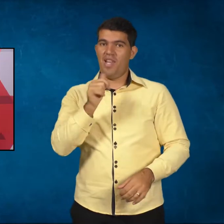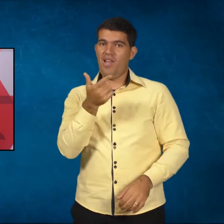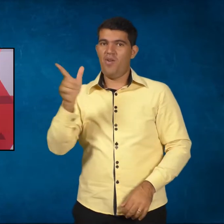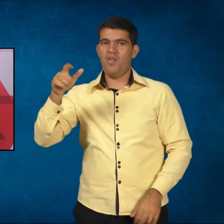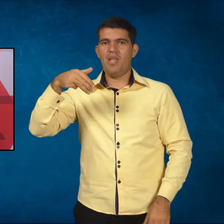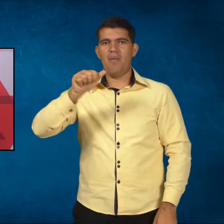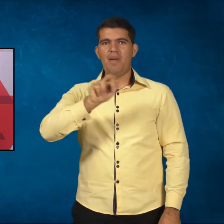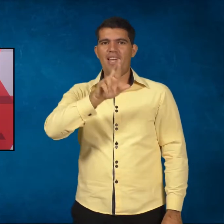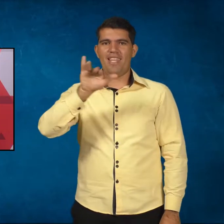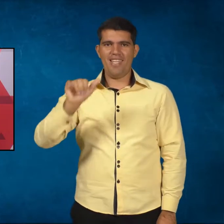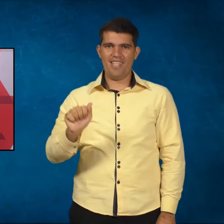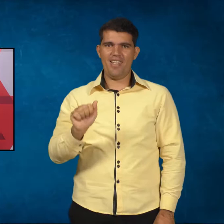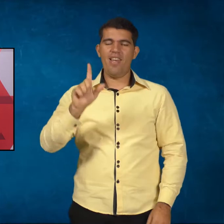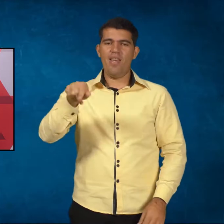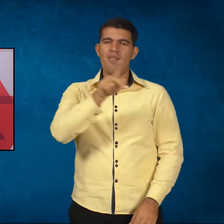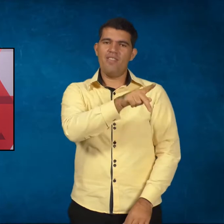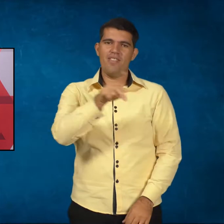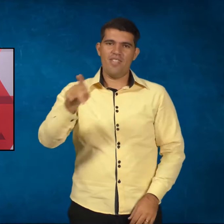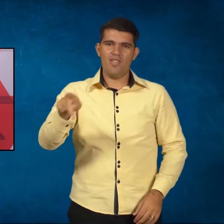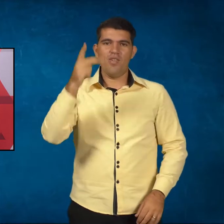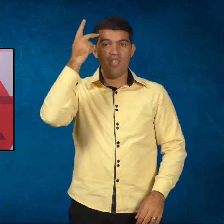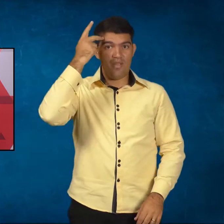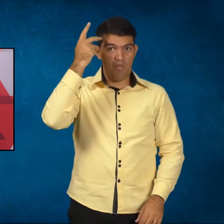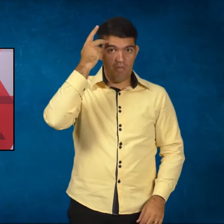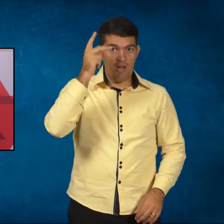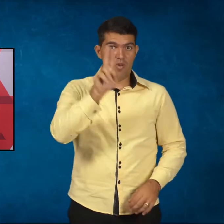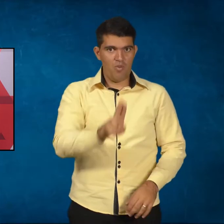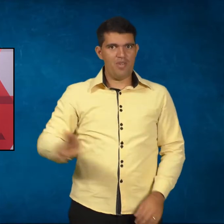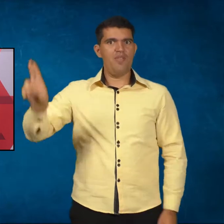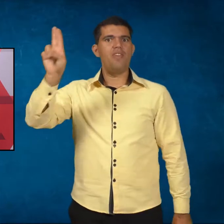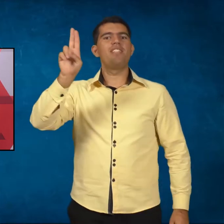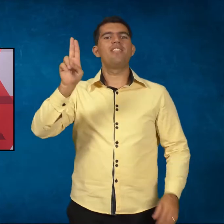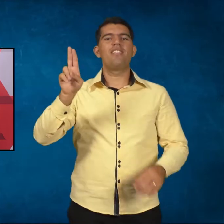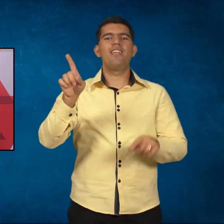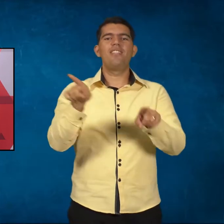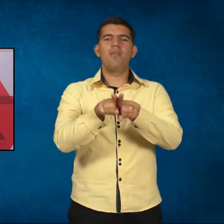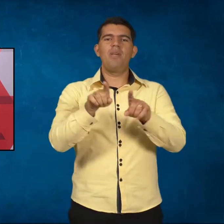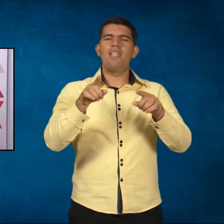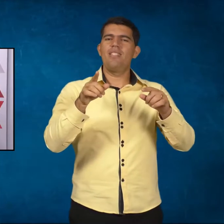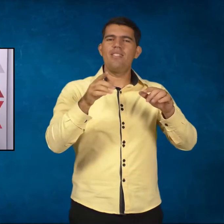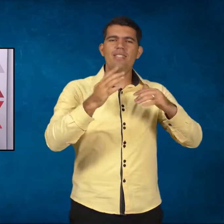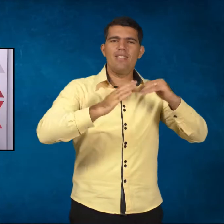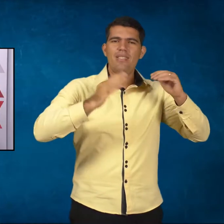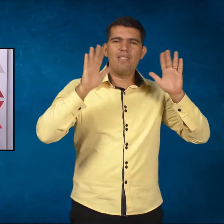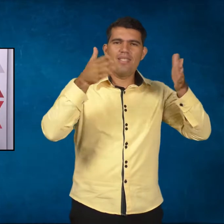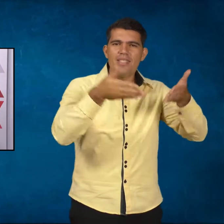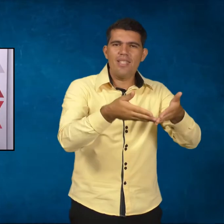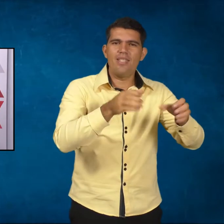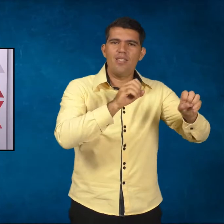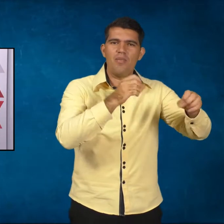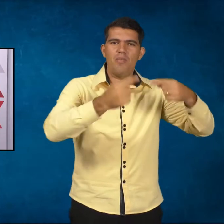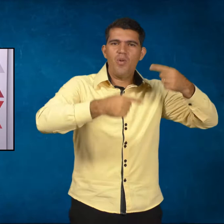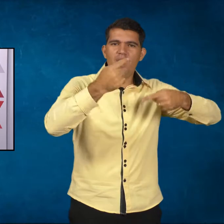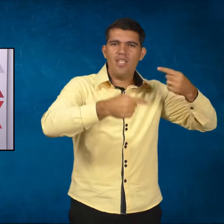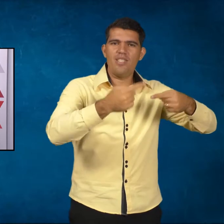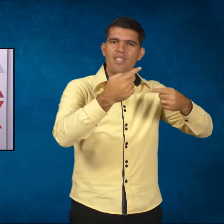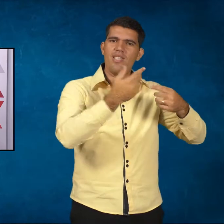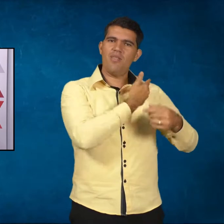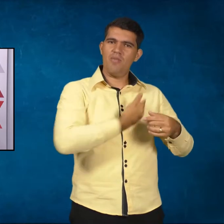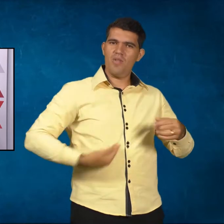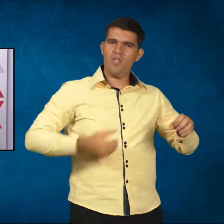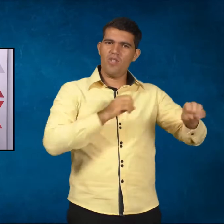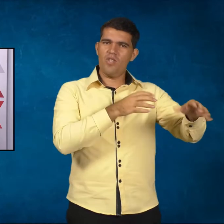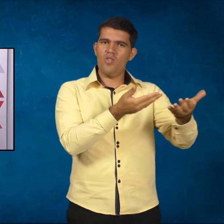maria clara de pinheiro professora da universidade de são paulo e especialista em políticas públicas de educação de jovens